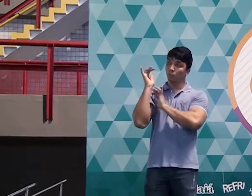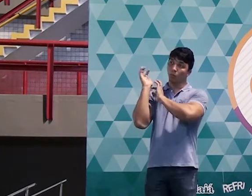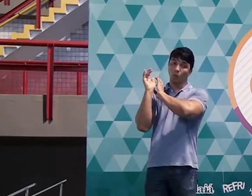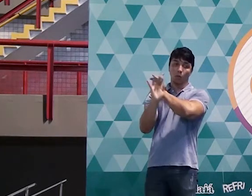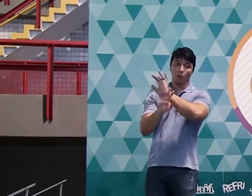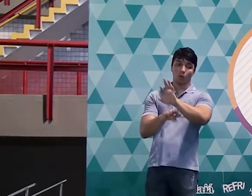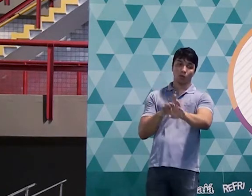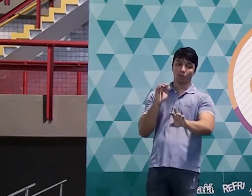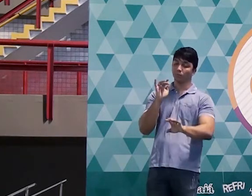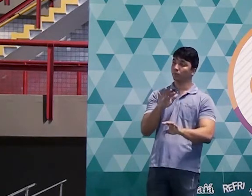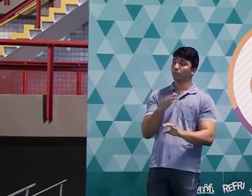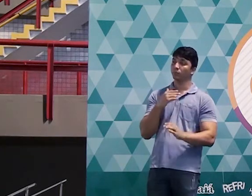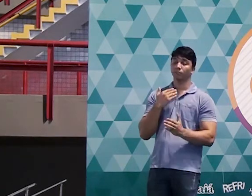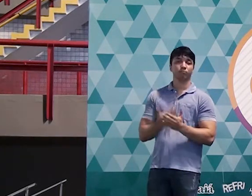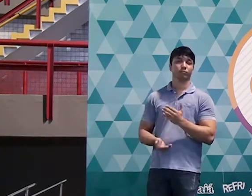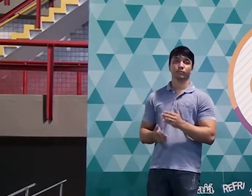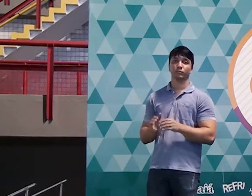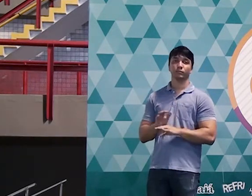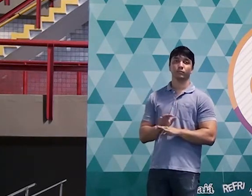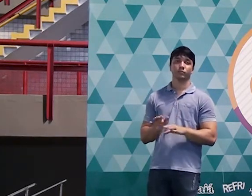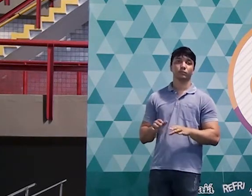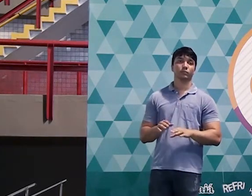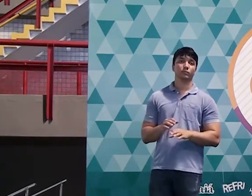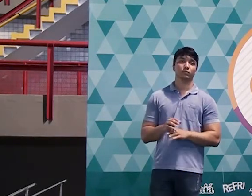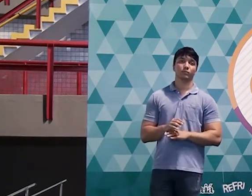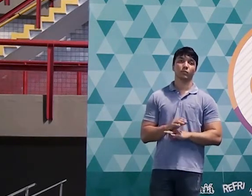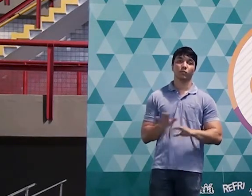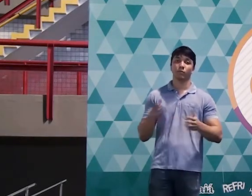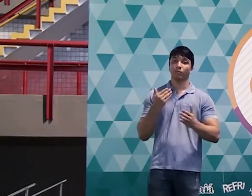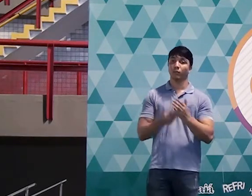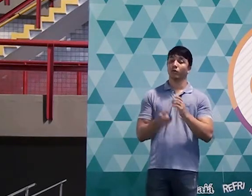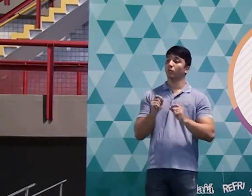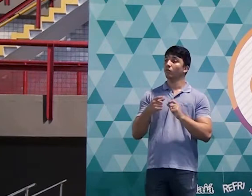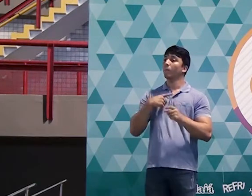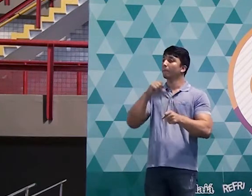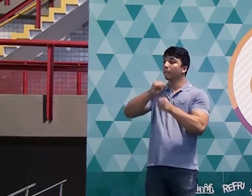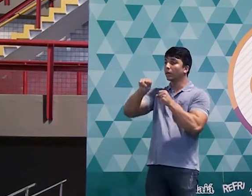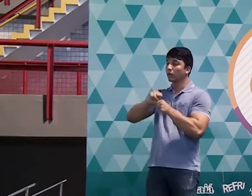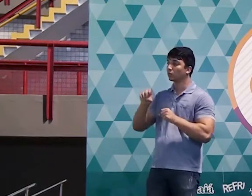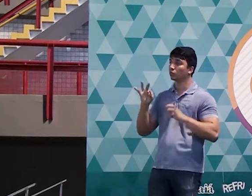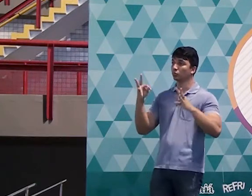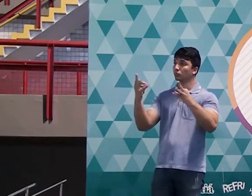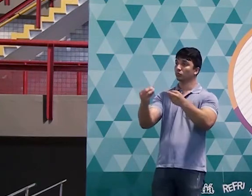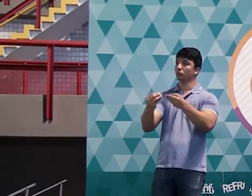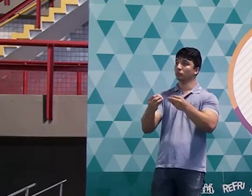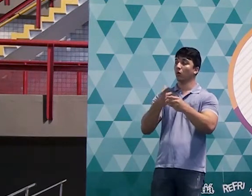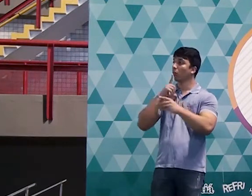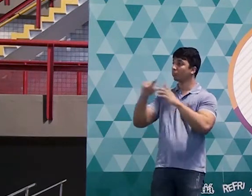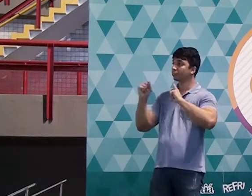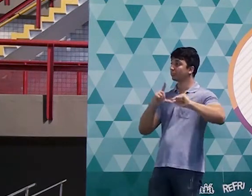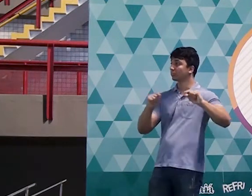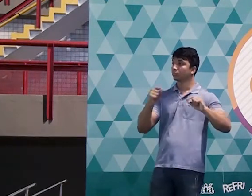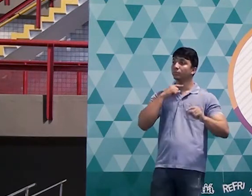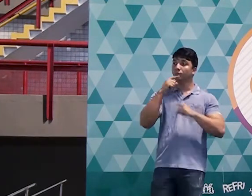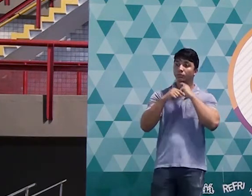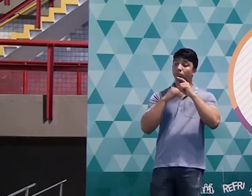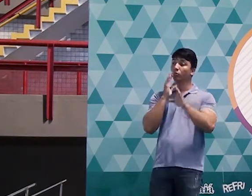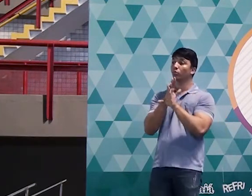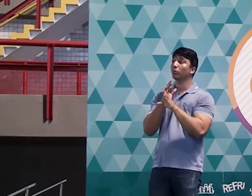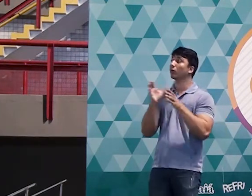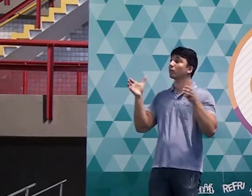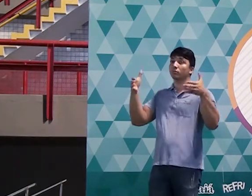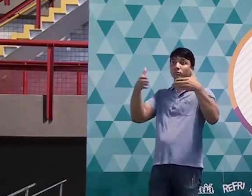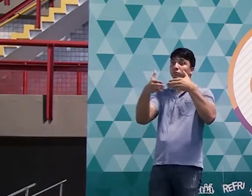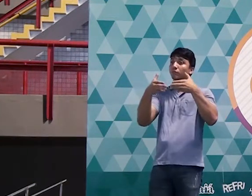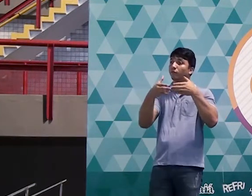já foi. Aí já era. Vão matar nós. Não tem pra onde correr porque a gente está cercado pelo próprio